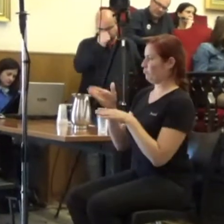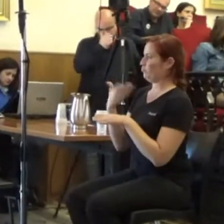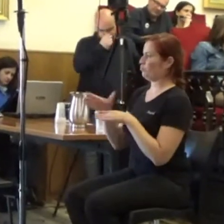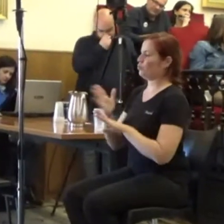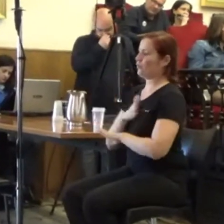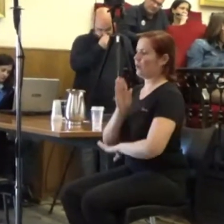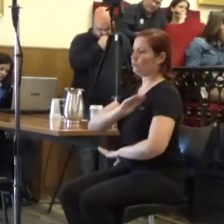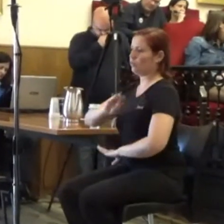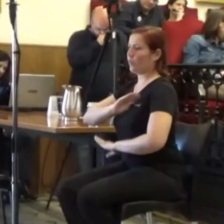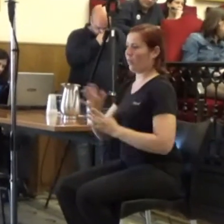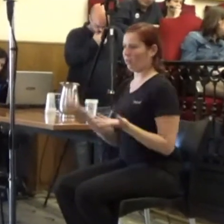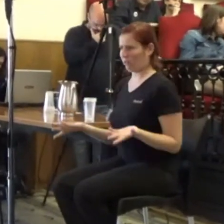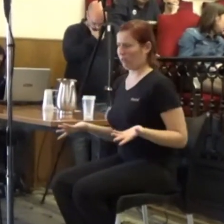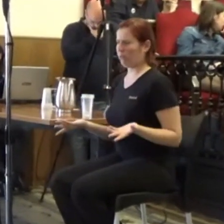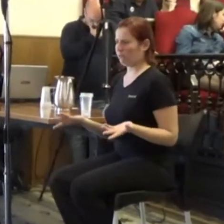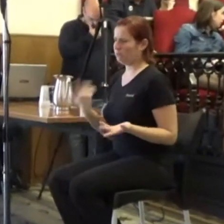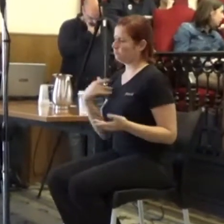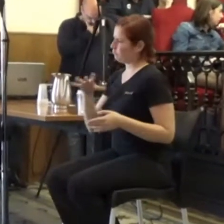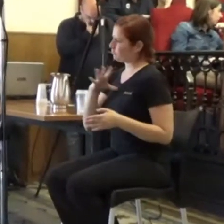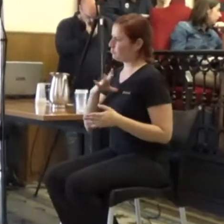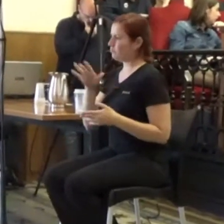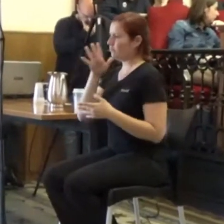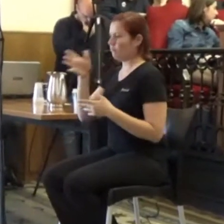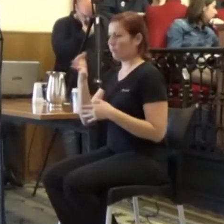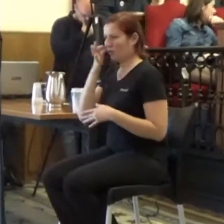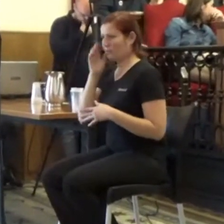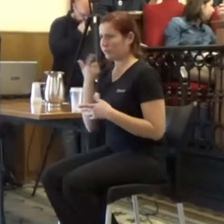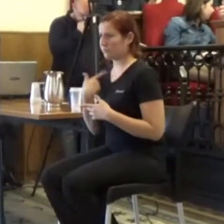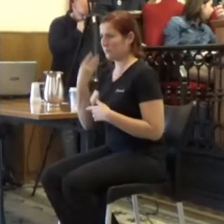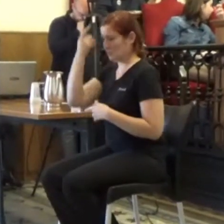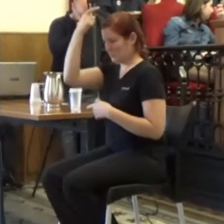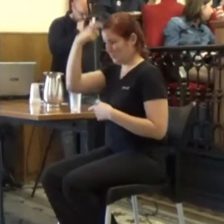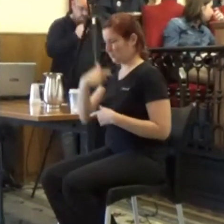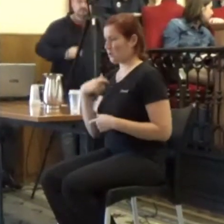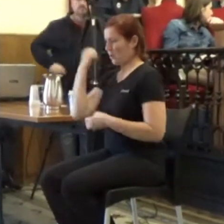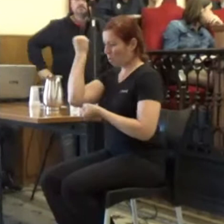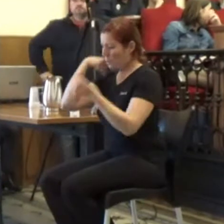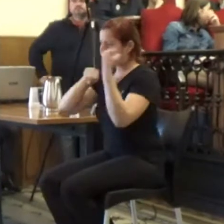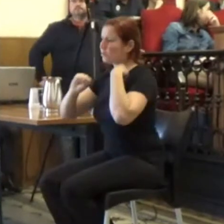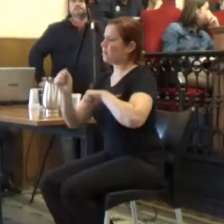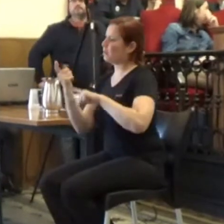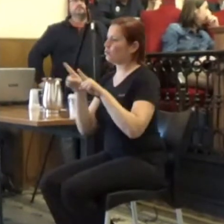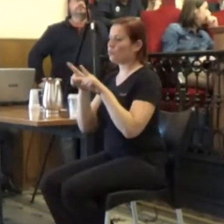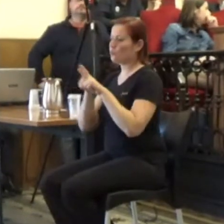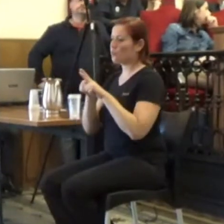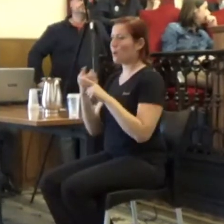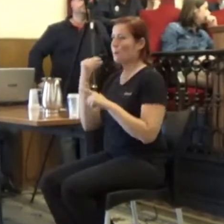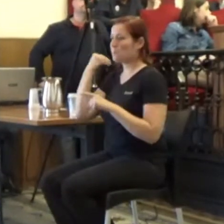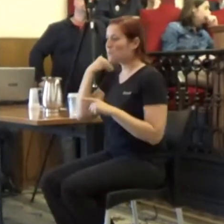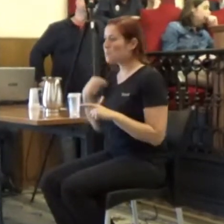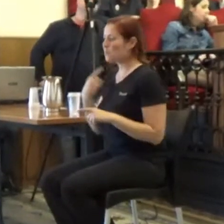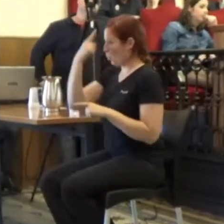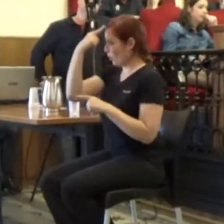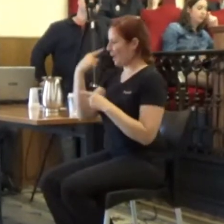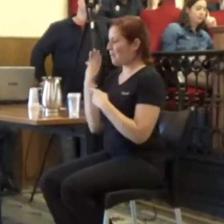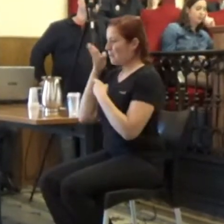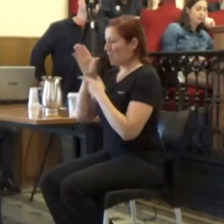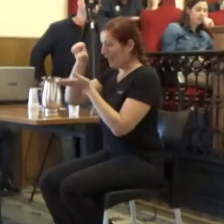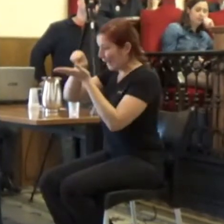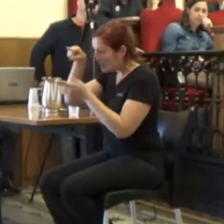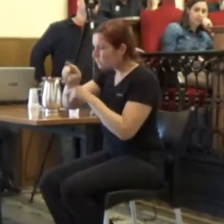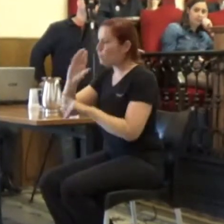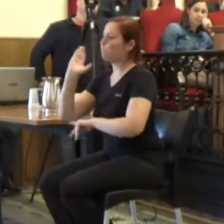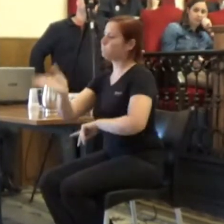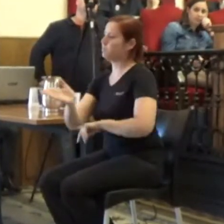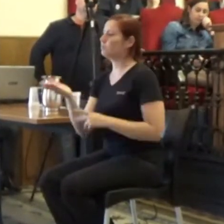eficaz, o todo lo contrario, cuando en lo personal y por su manera de ser, dañan seriamente la reputación y la imagen de dichos centros.